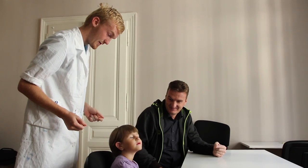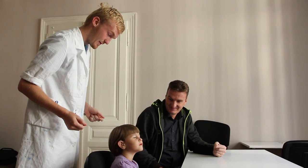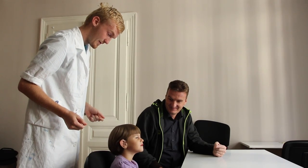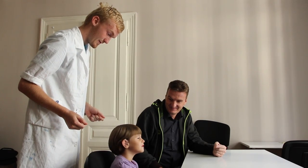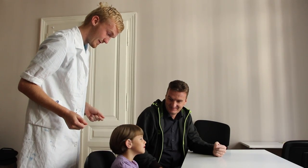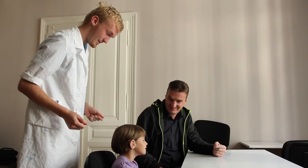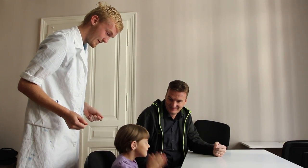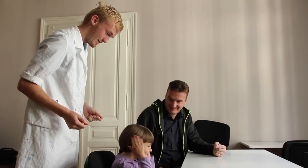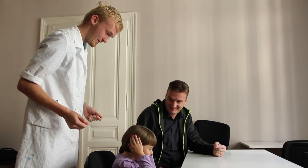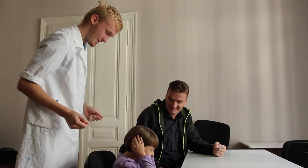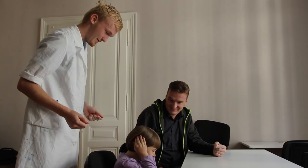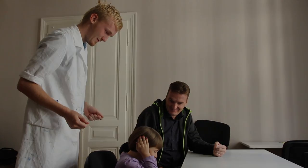Nessa.